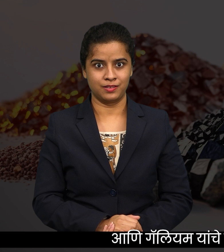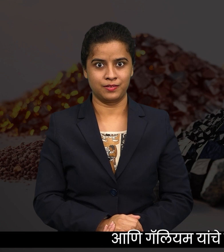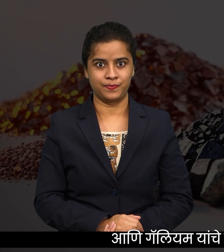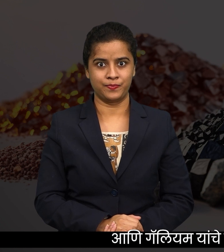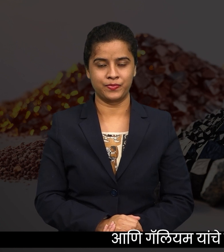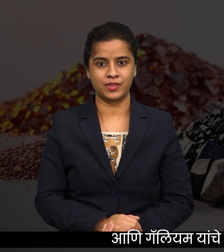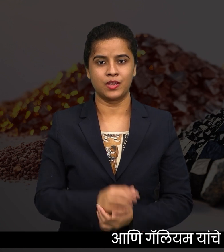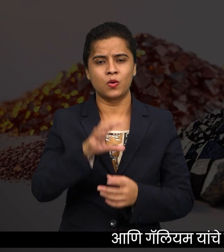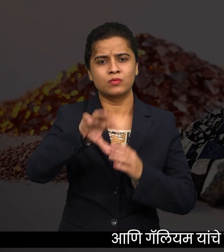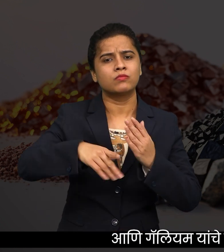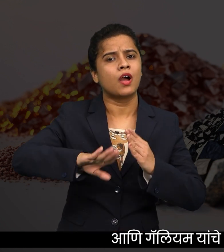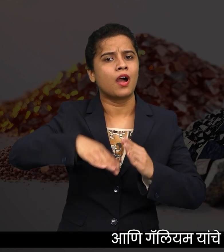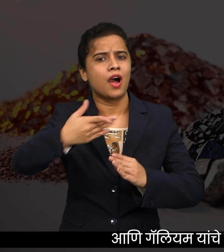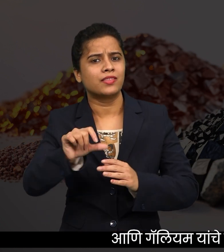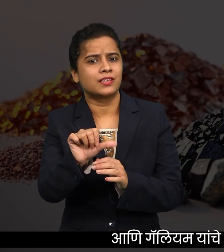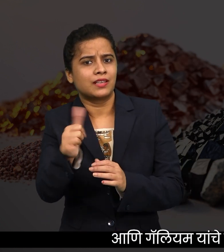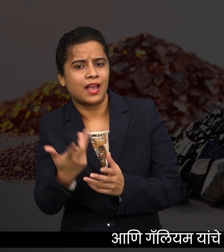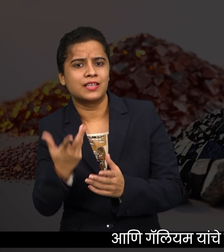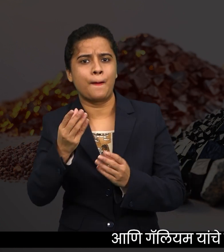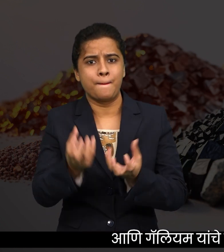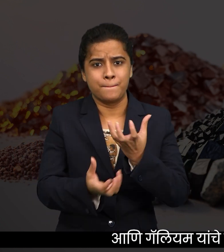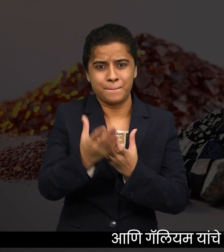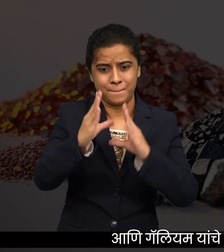वितळण्याचे तापमान खूप कमी असते.